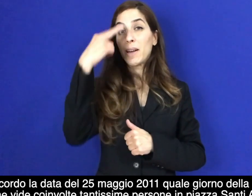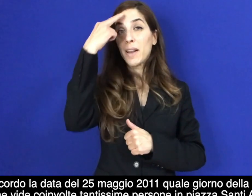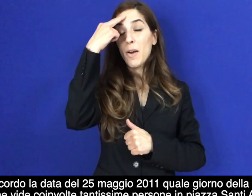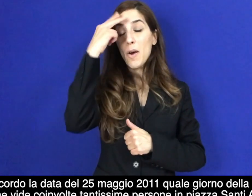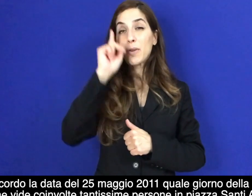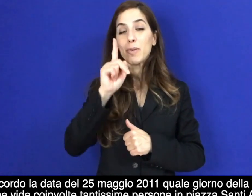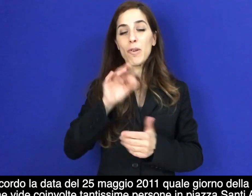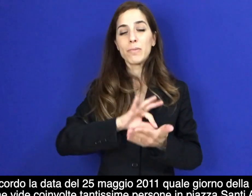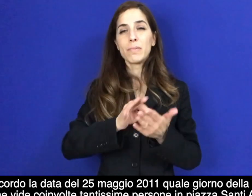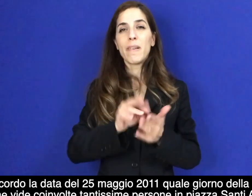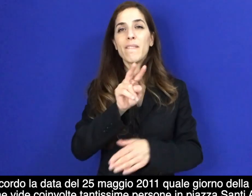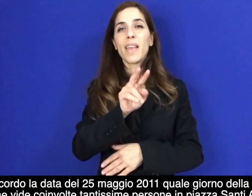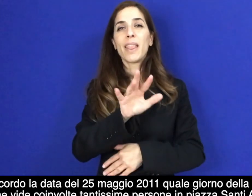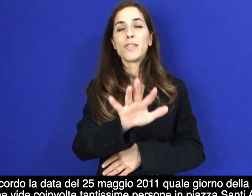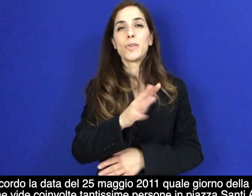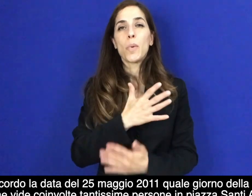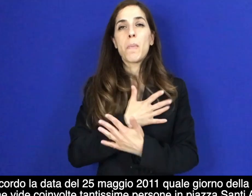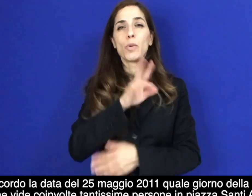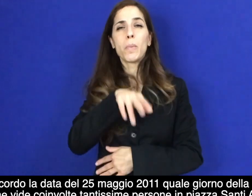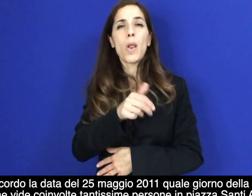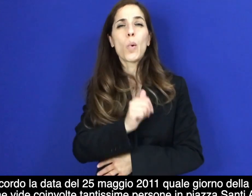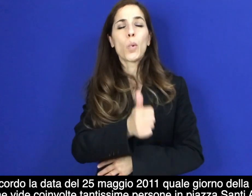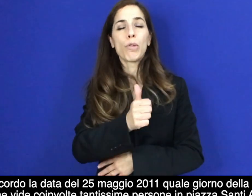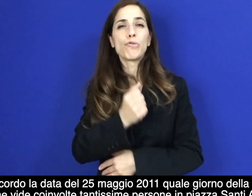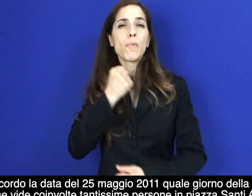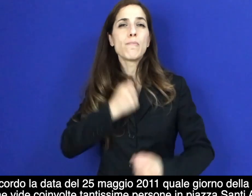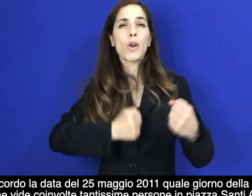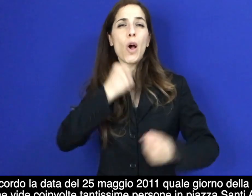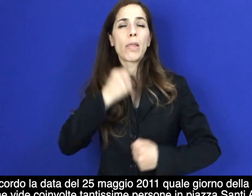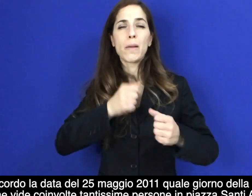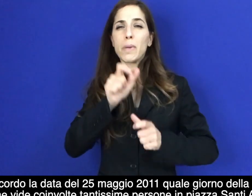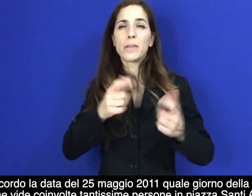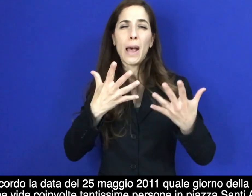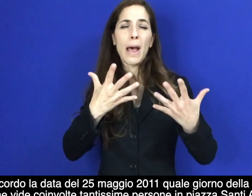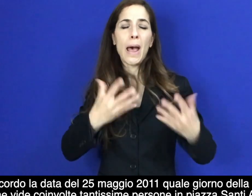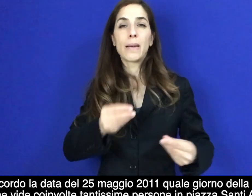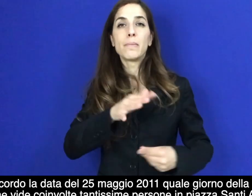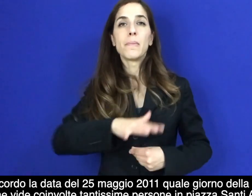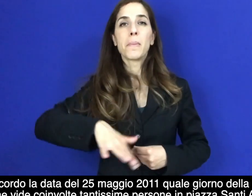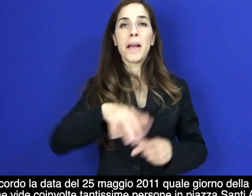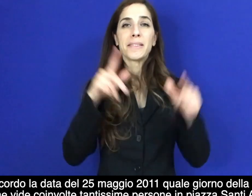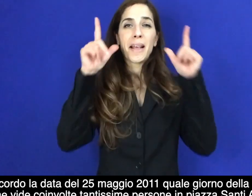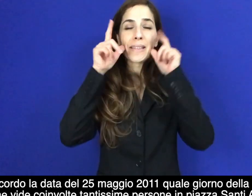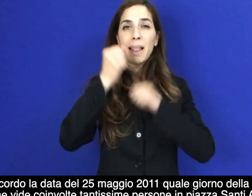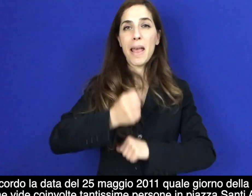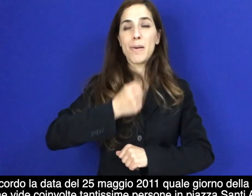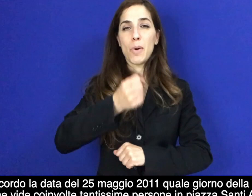ricordo la data del 25 maggio 2011 quale giorno della protesta che vide coinvolte tantissime persone in piazza